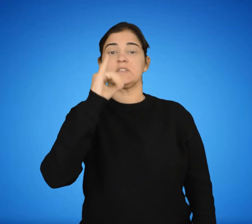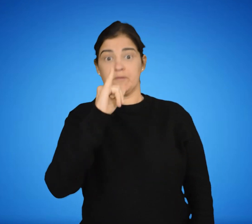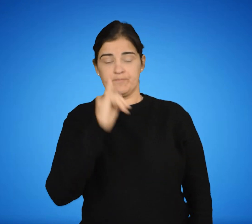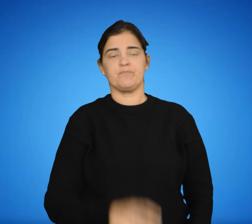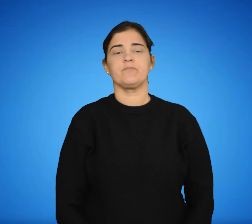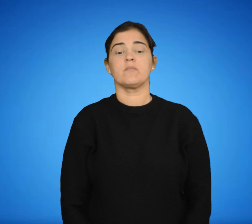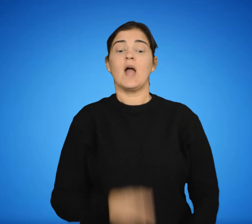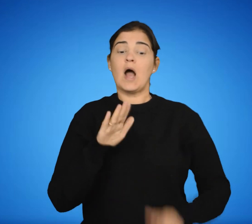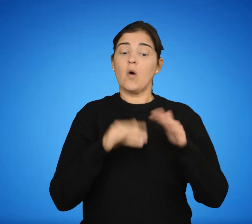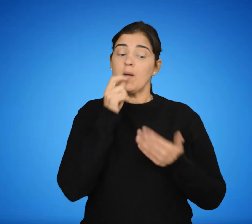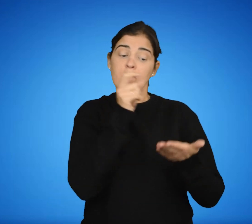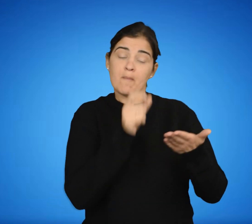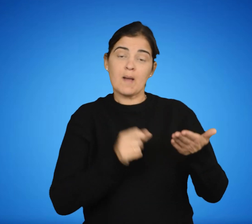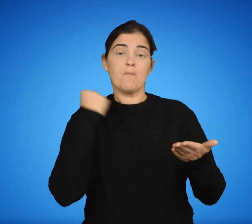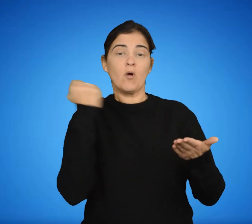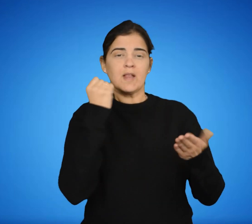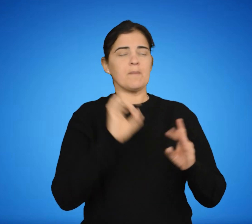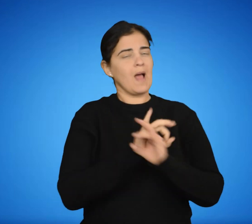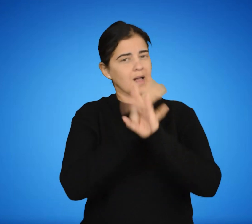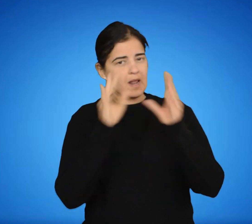Hay algunos términos claves del texto para clarificar.